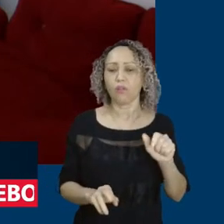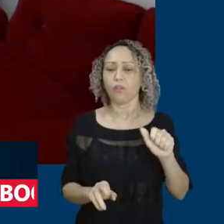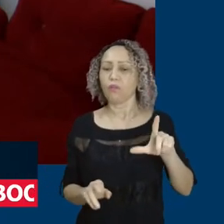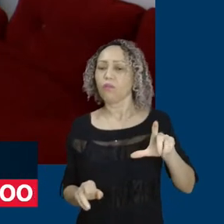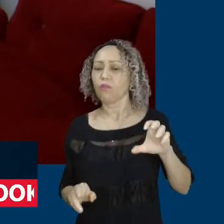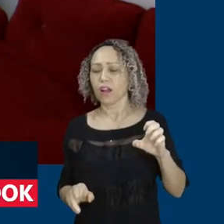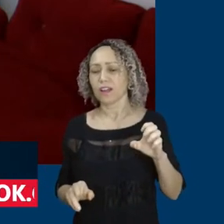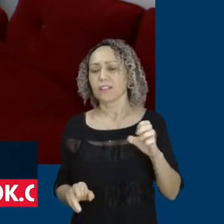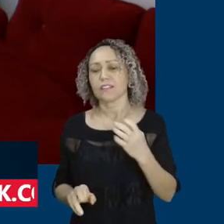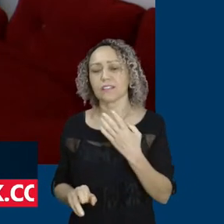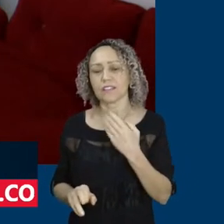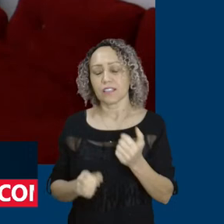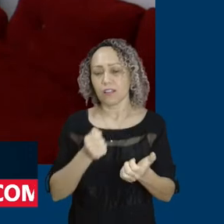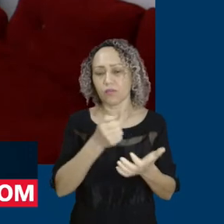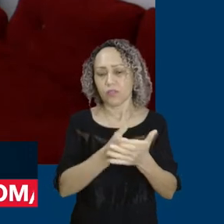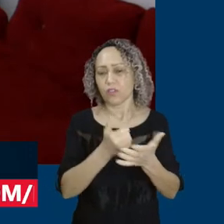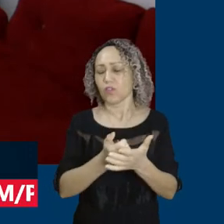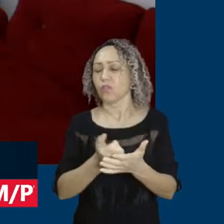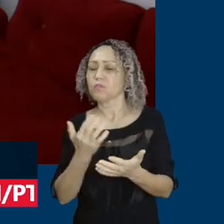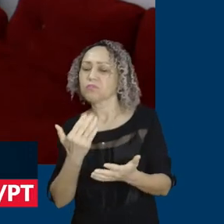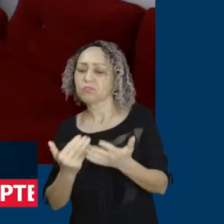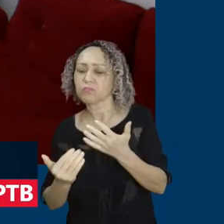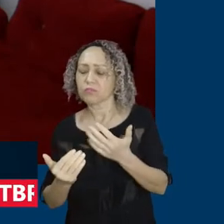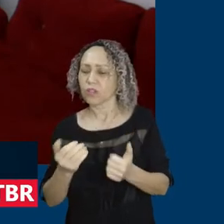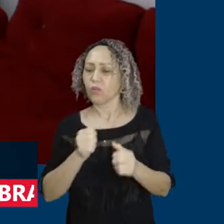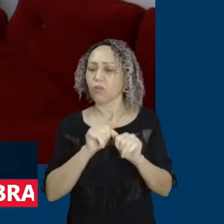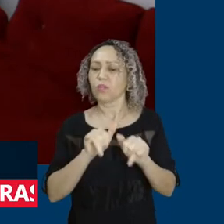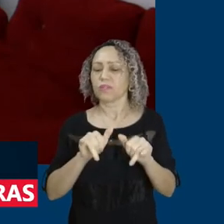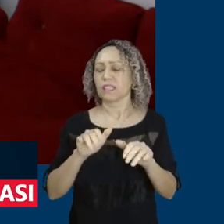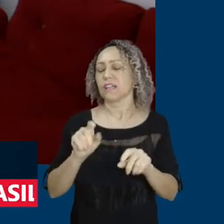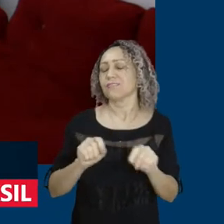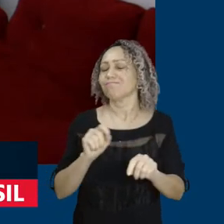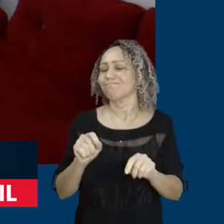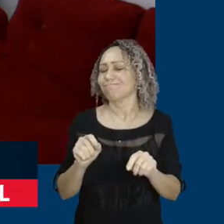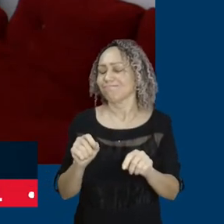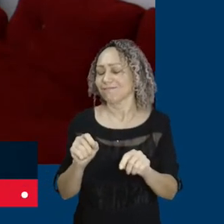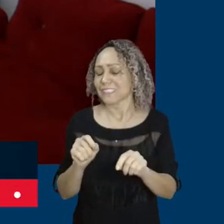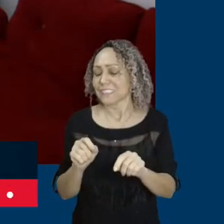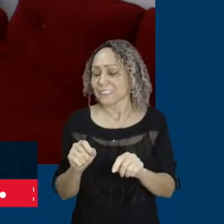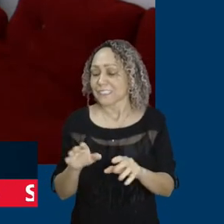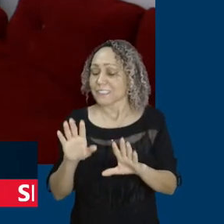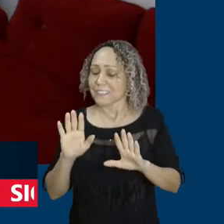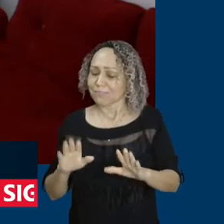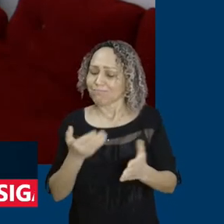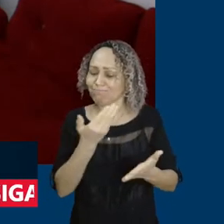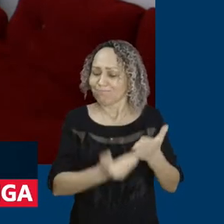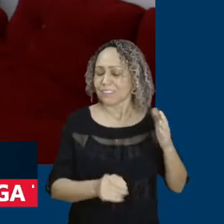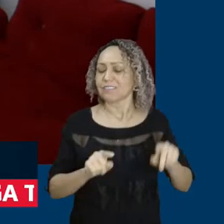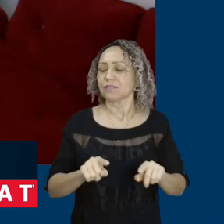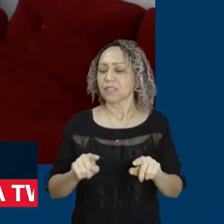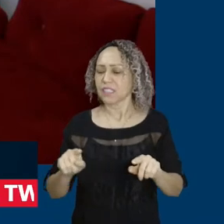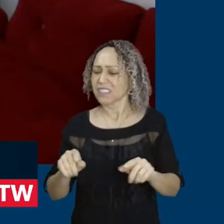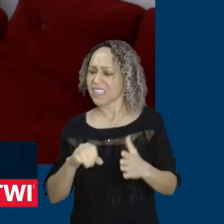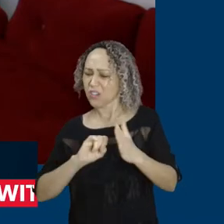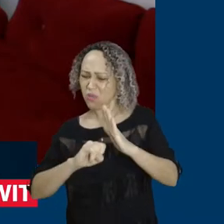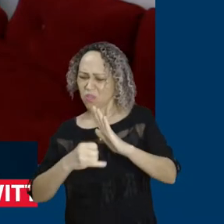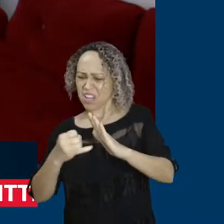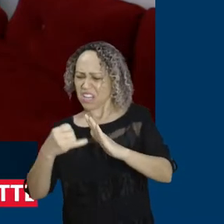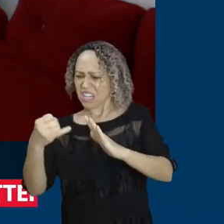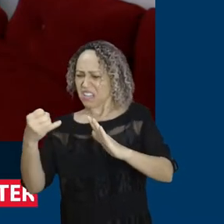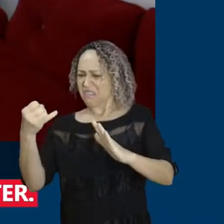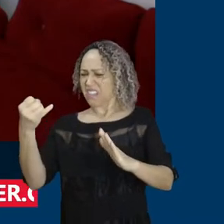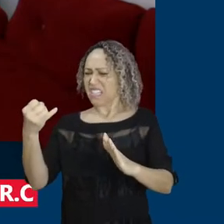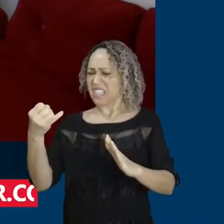em R$ 22,00, como se a gente não tivesse aí uma inflação implacável que atualmente não deixa o trabalhador comprar mais